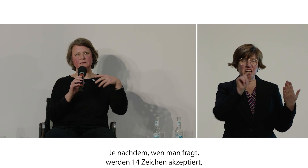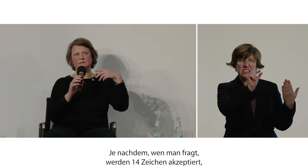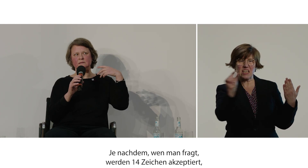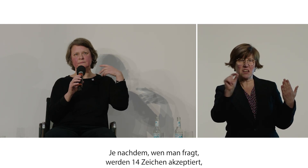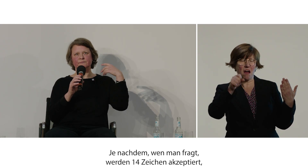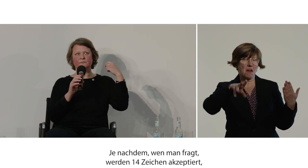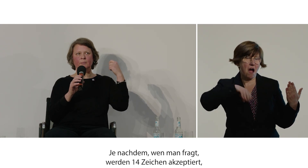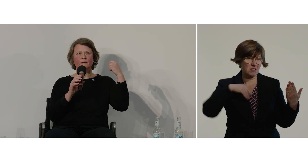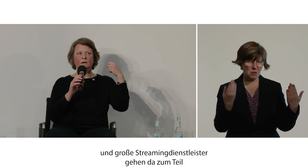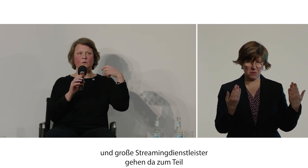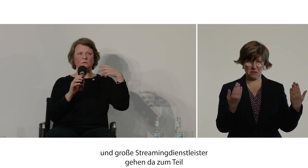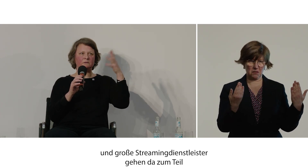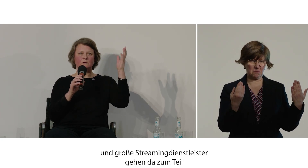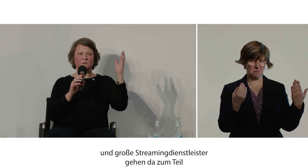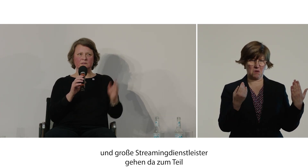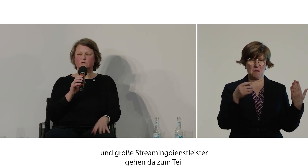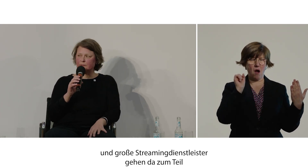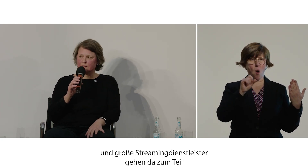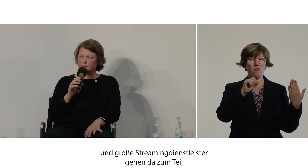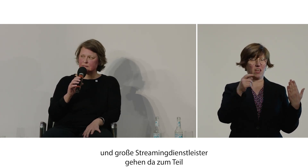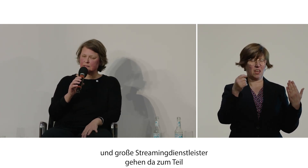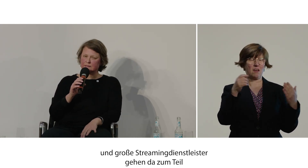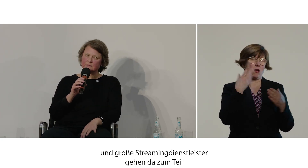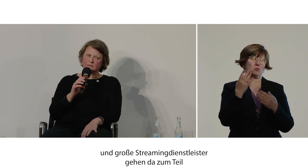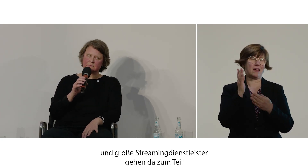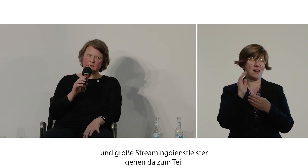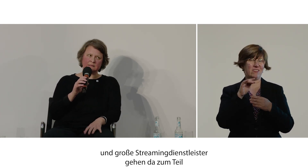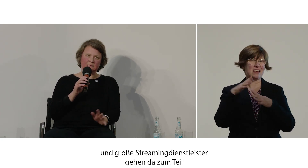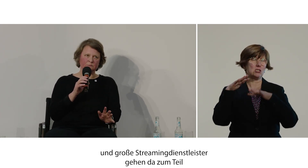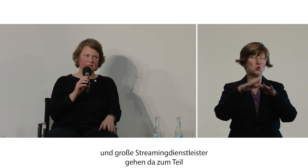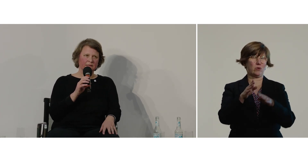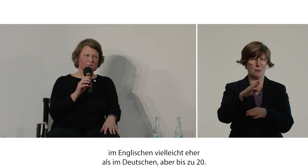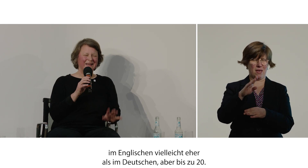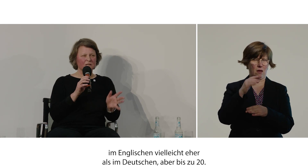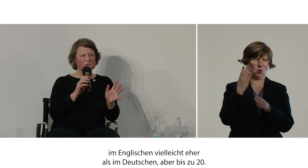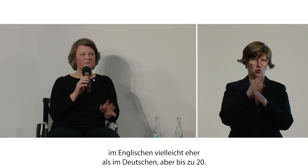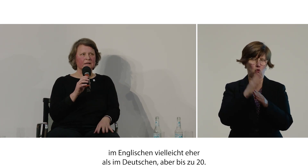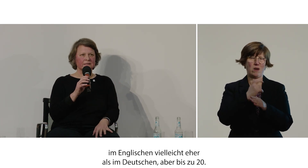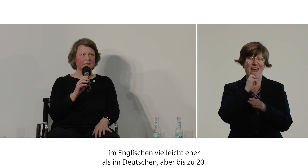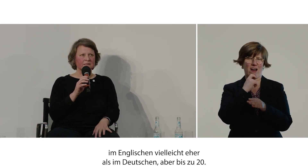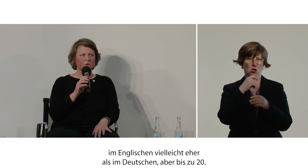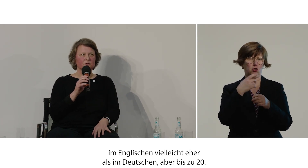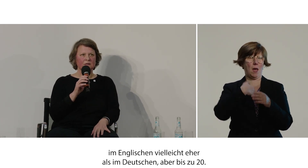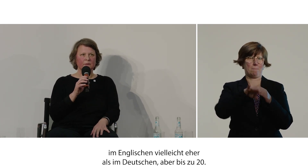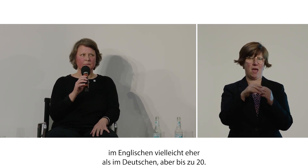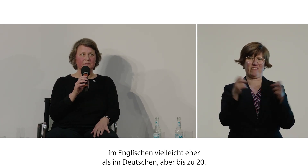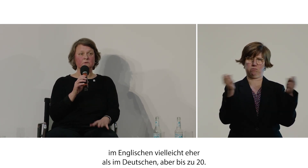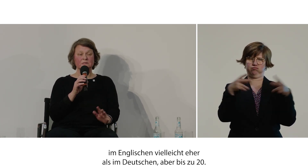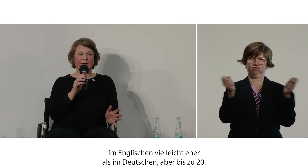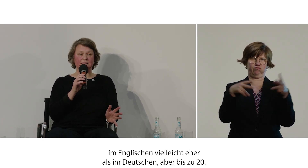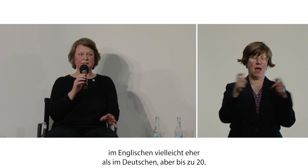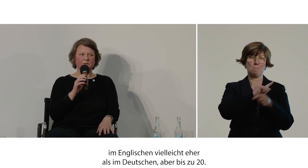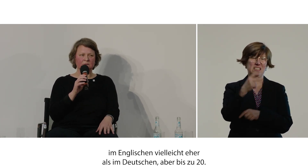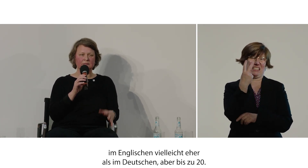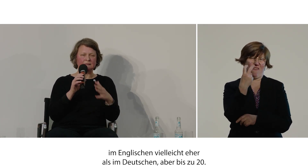akzeptiert. Und große Streaming-Dienstleister gehen da zum Teil im Englischen, vielleicht eher als im Deutschen, aber bis